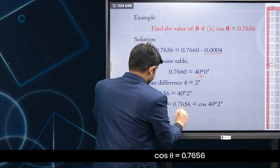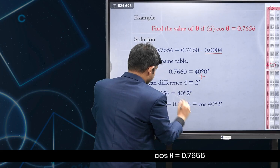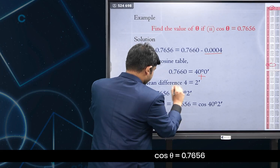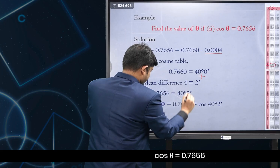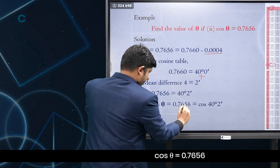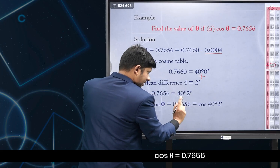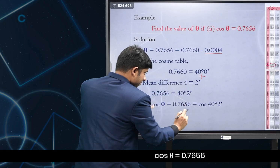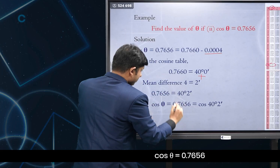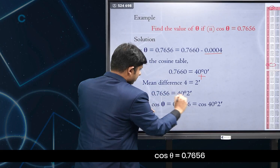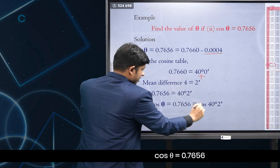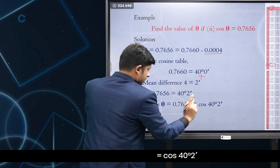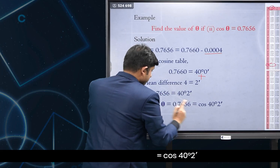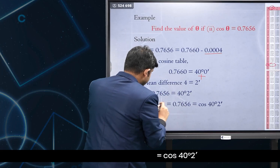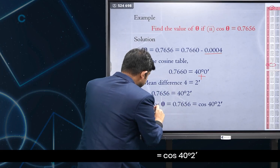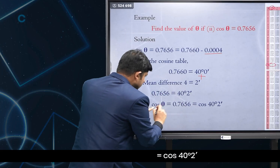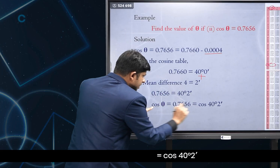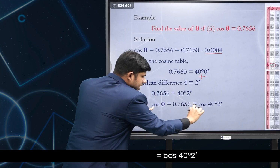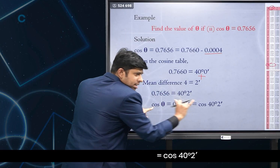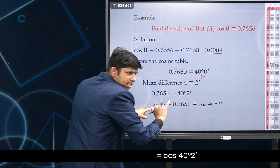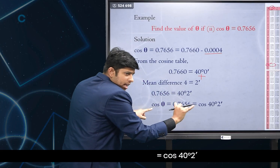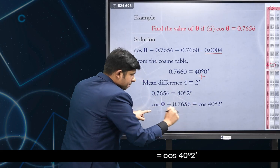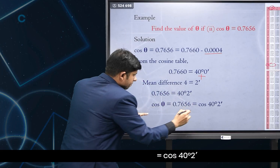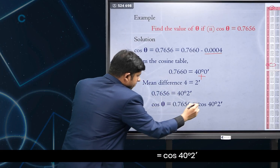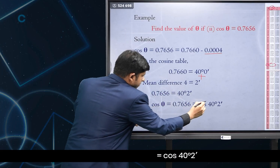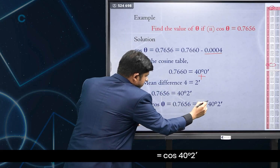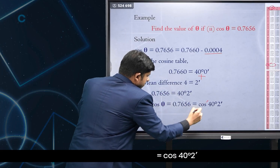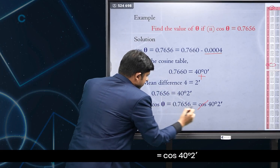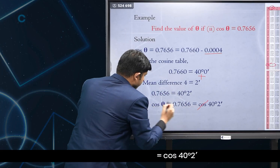0.7656 is equal cos 40 डिग्री 2 मिनट.